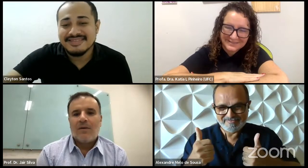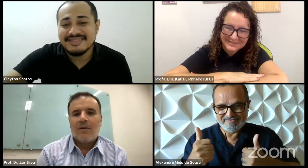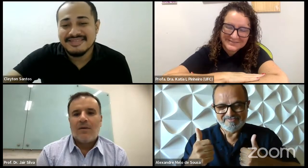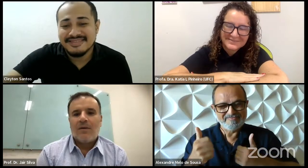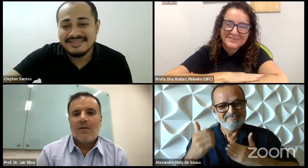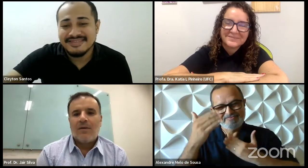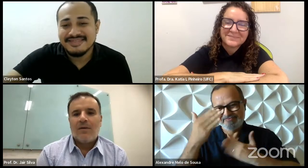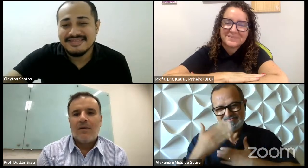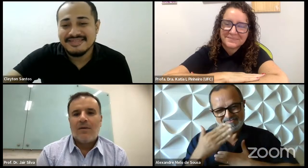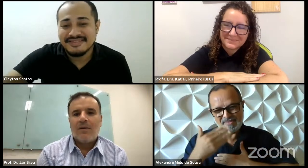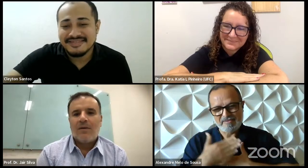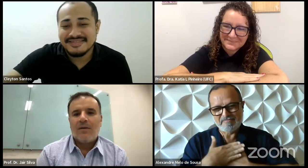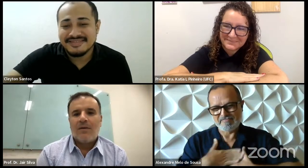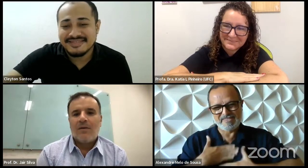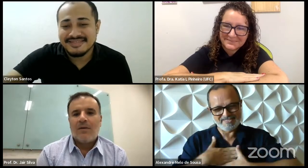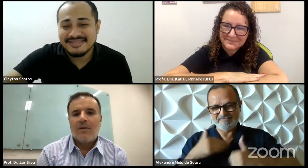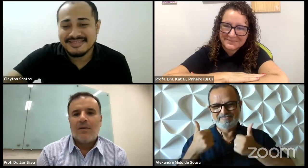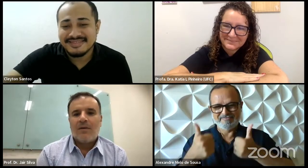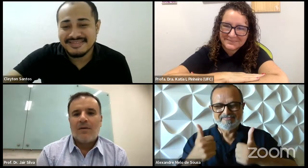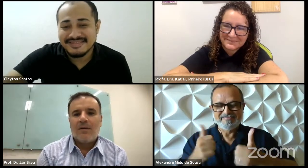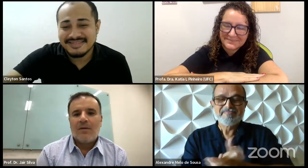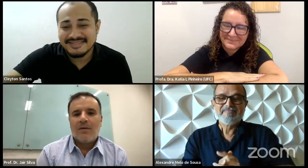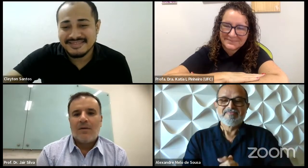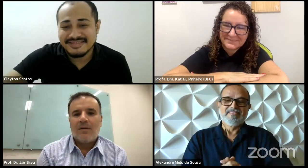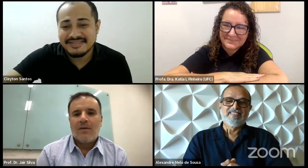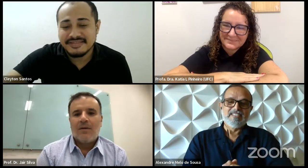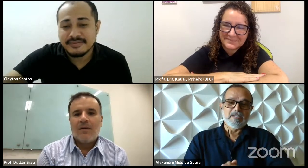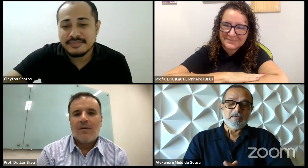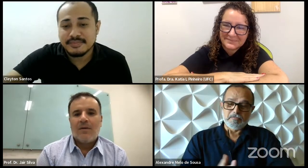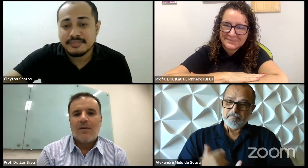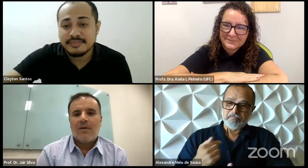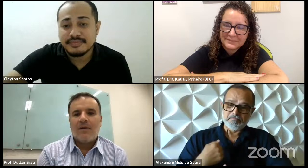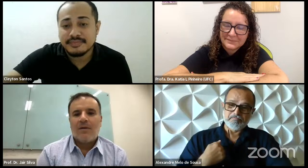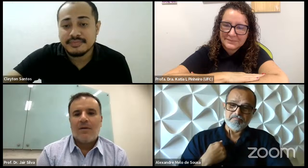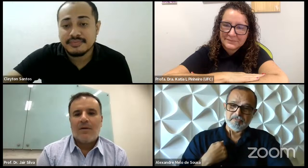Então, prazer conhecer também algumas pessoas que estão aqui hoje.